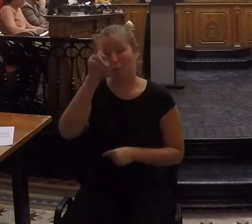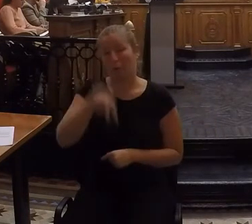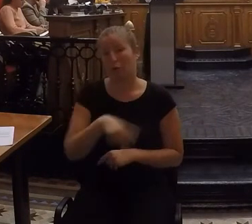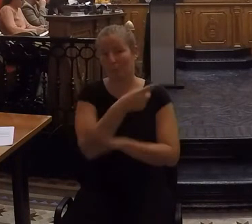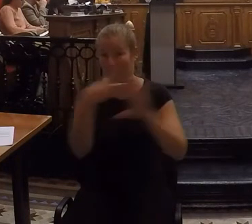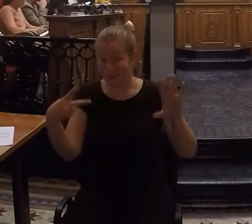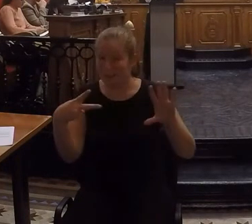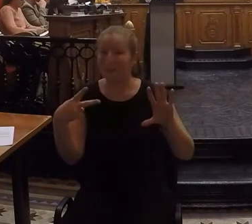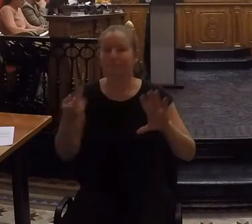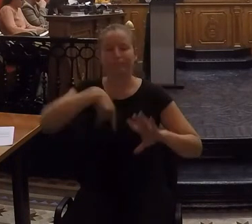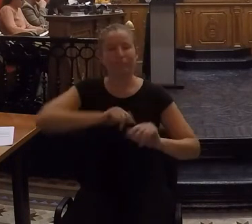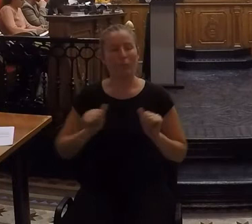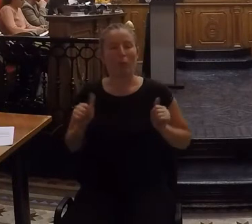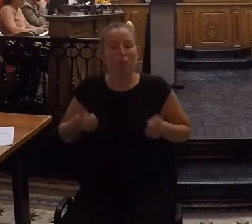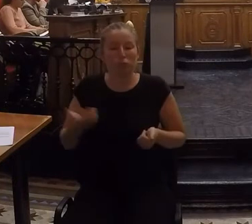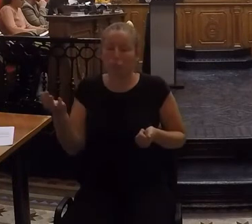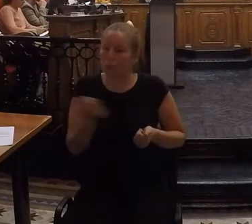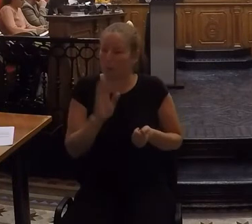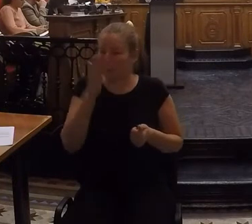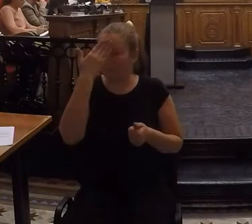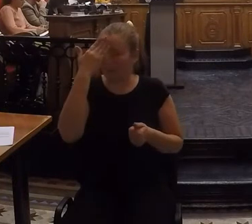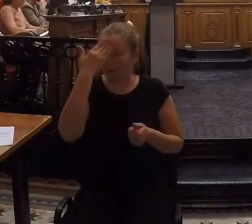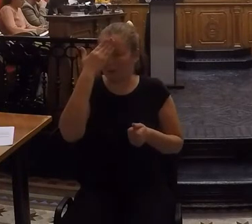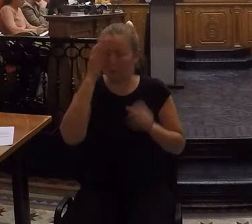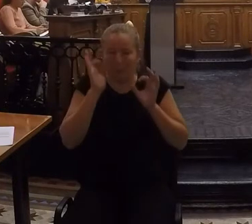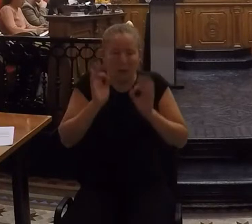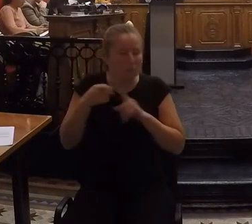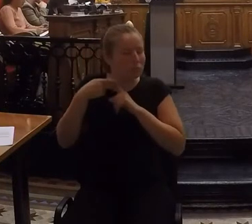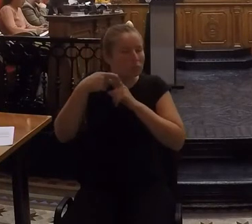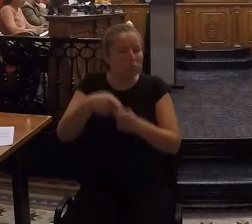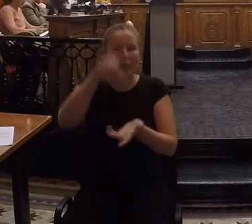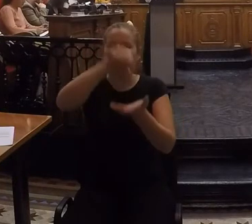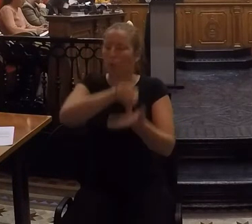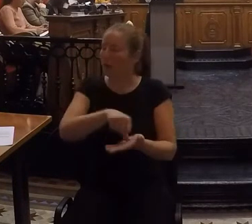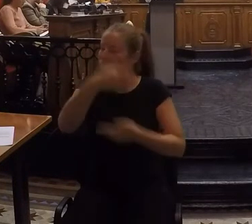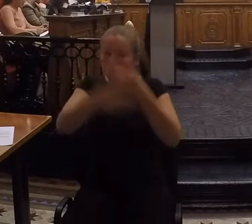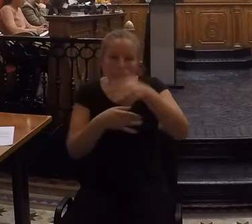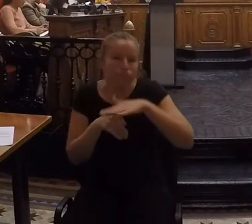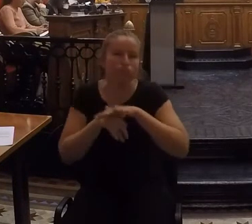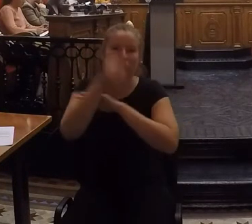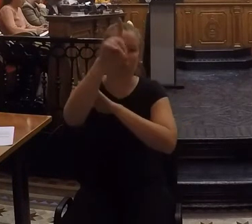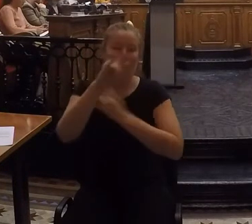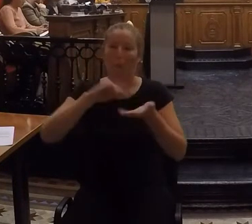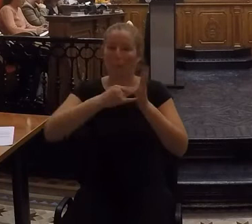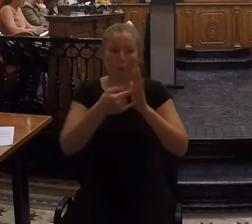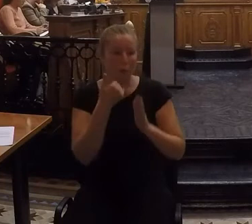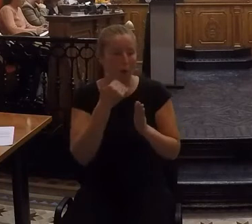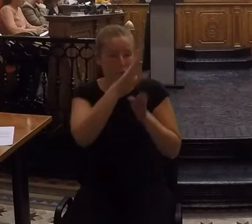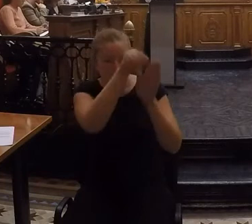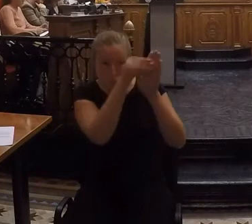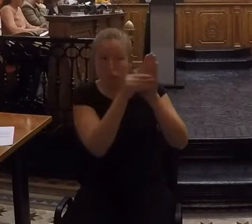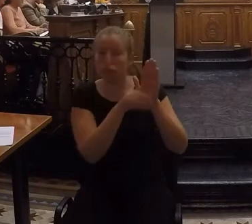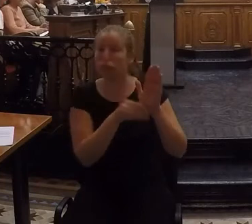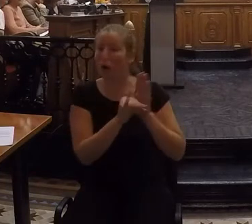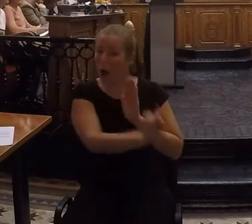el principal instrumento para el funcionamiento y progreso de una ciudad. Se ponen en marcha los proyectos contenidos en el mismo.